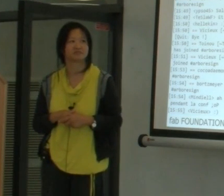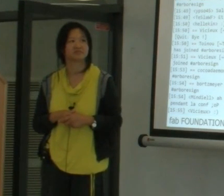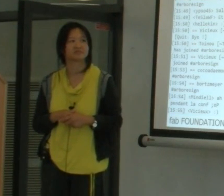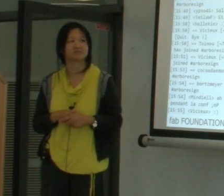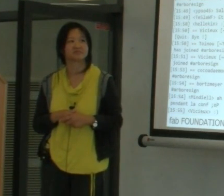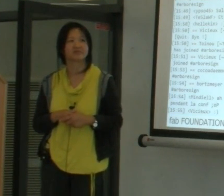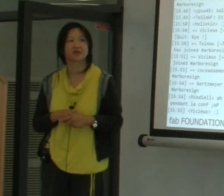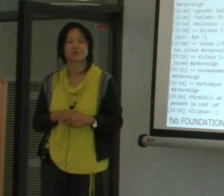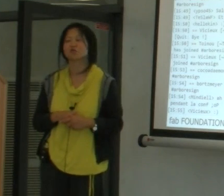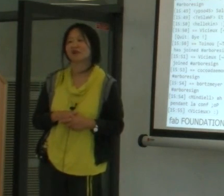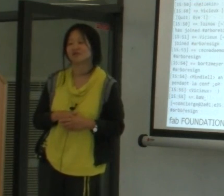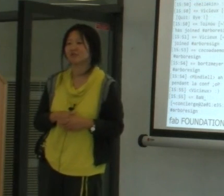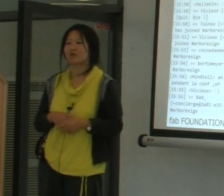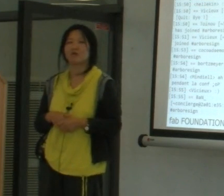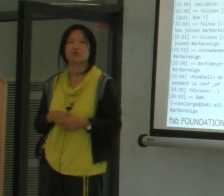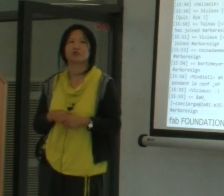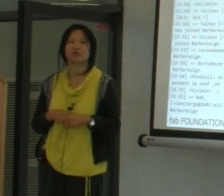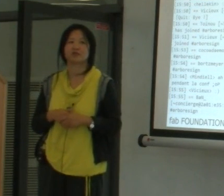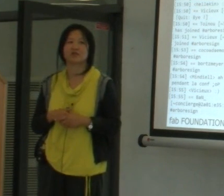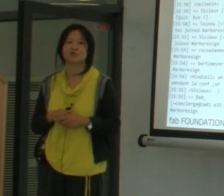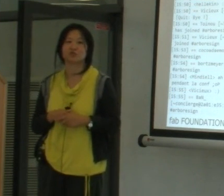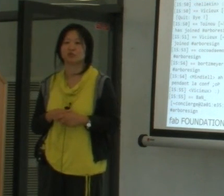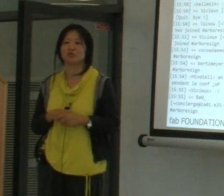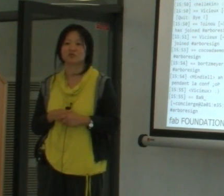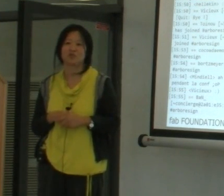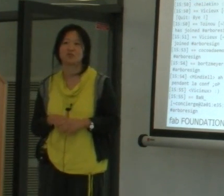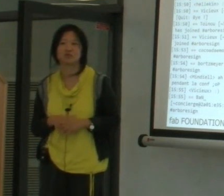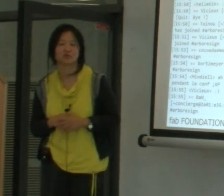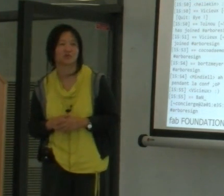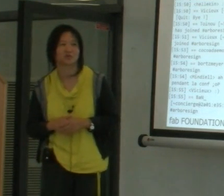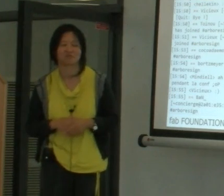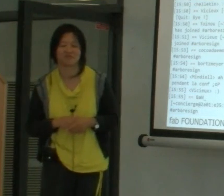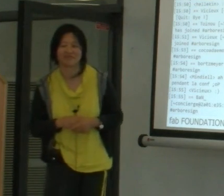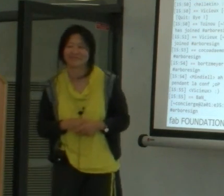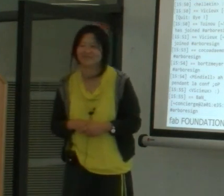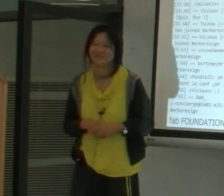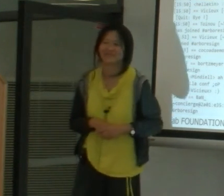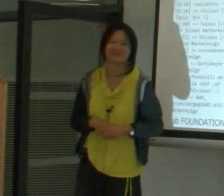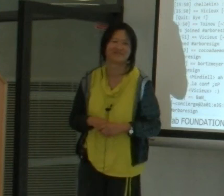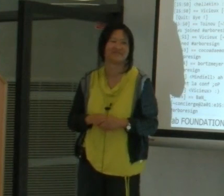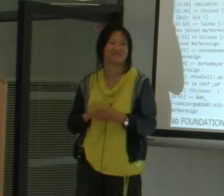Bon courage et voilà, bravo pour votre engagement pour mélanger les publics sourds et entendants.